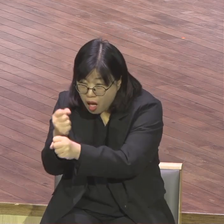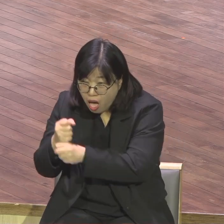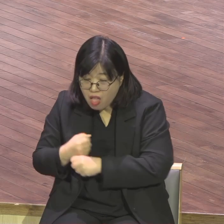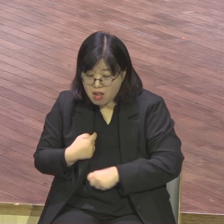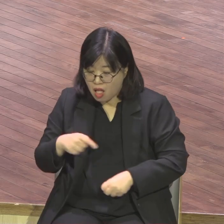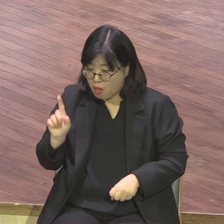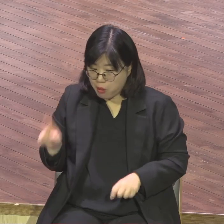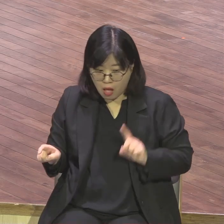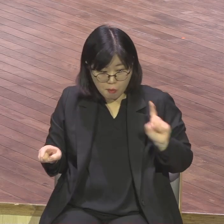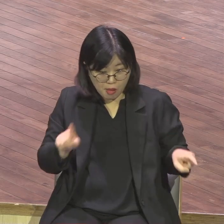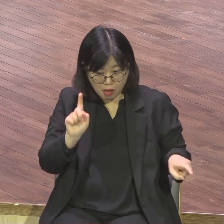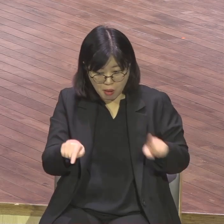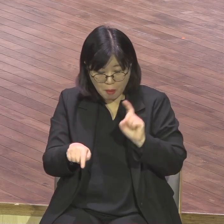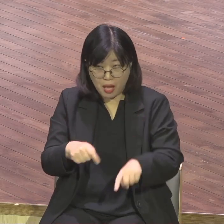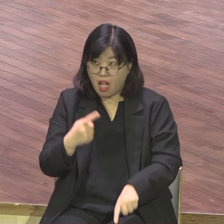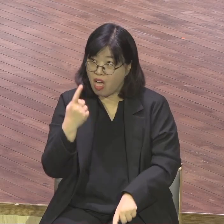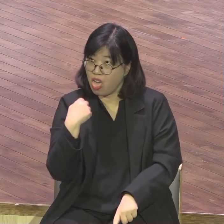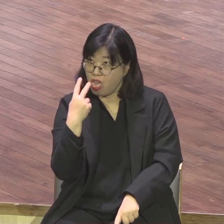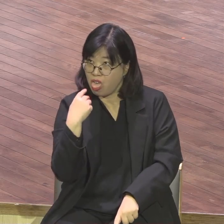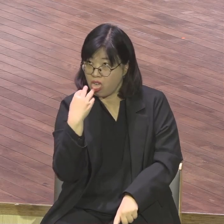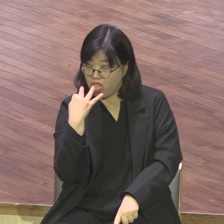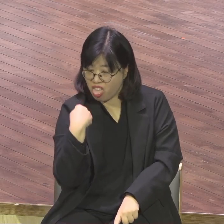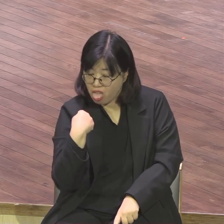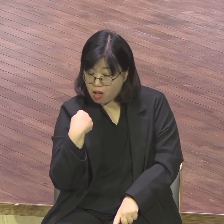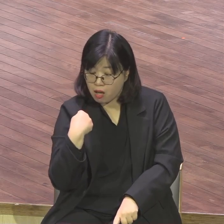100개씩 겹쳐가지고 그럴 필요 없어요.